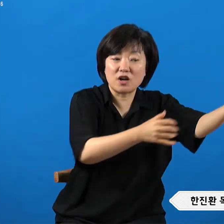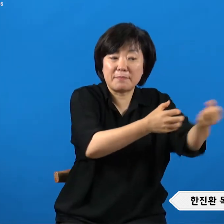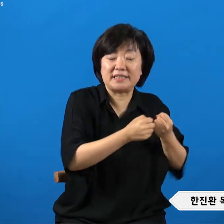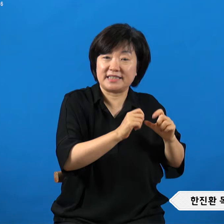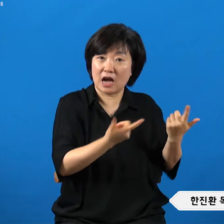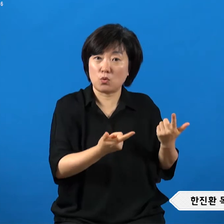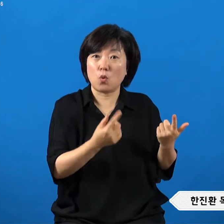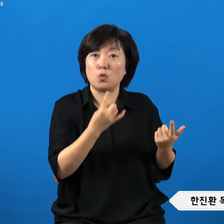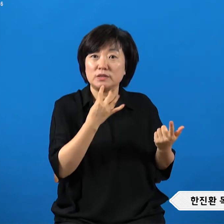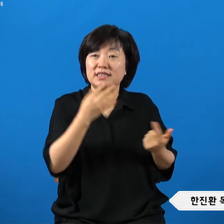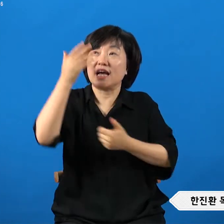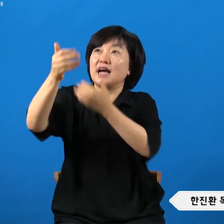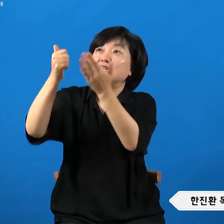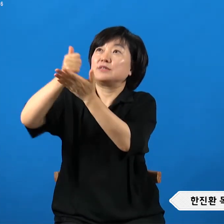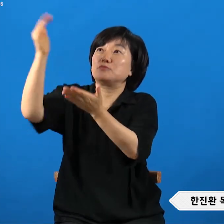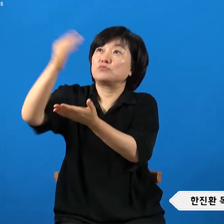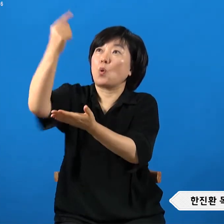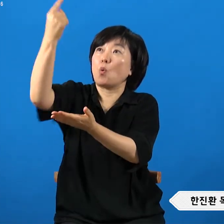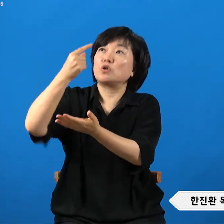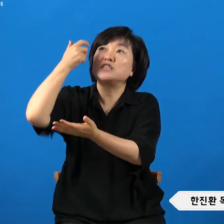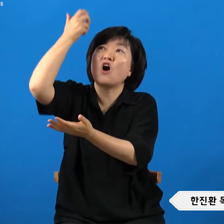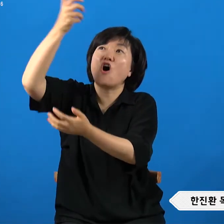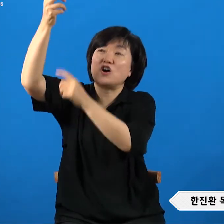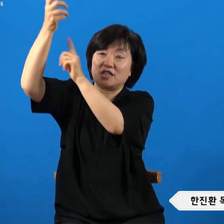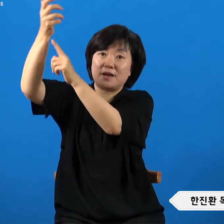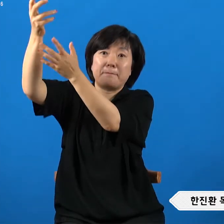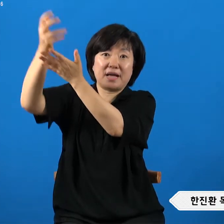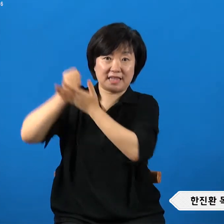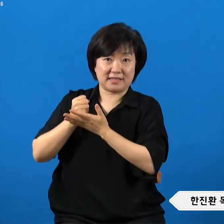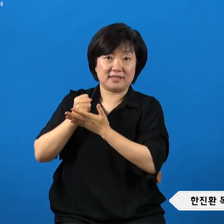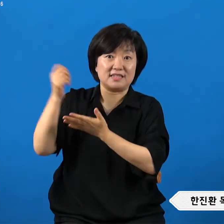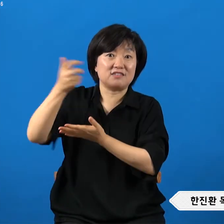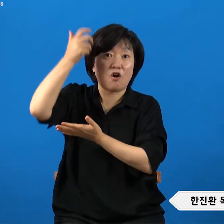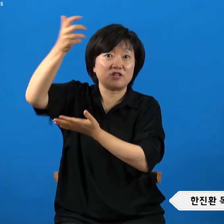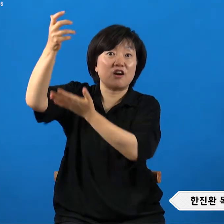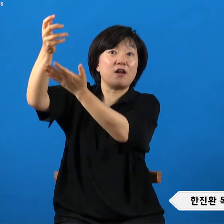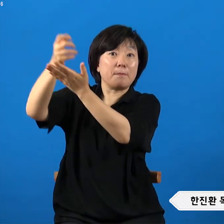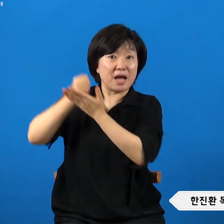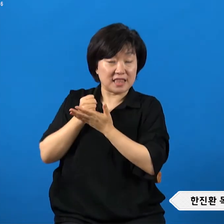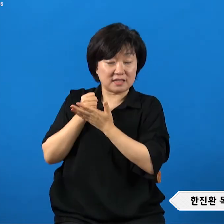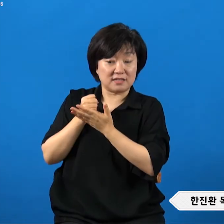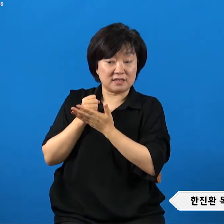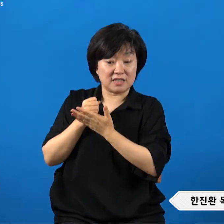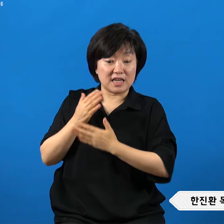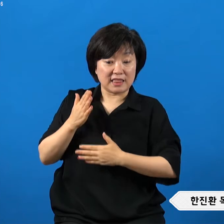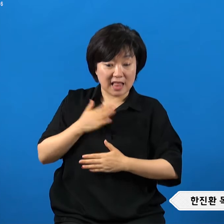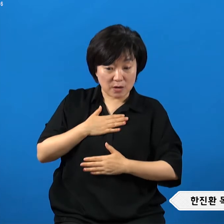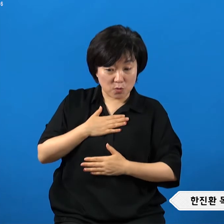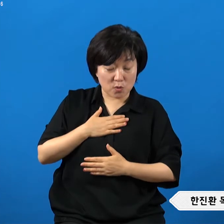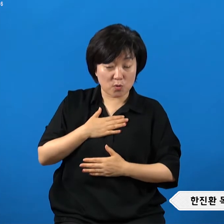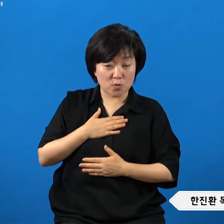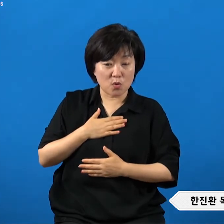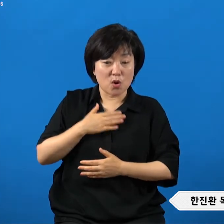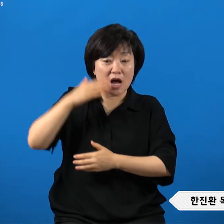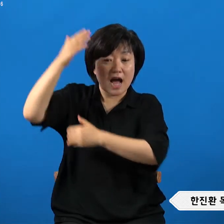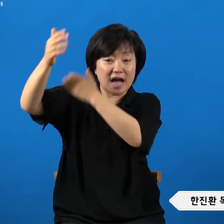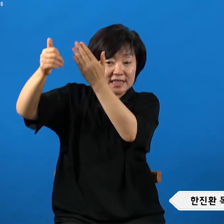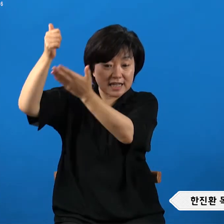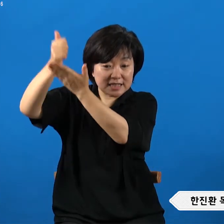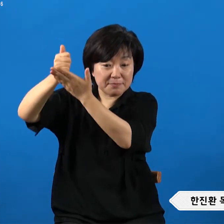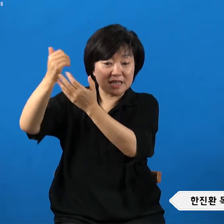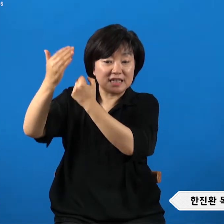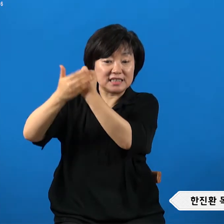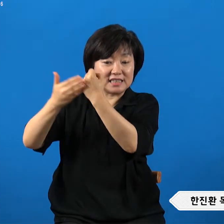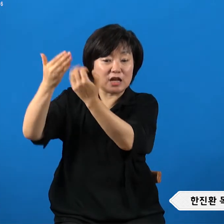아니하고 오직 하나님으로부터 온 영을 받았으니, 성령을 받았으니 그 말이죠. 이는 우리로 하여금 하나님이